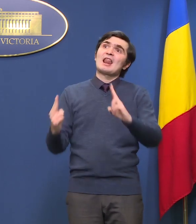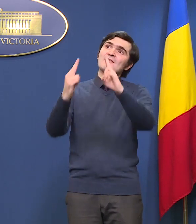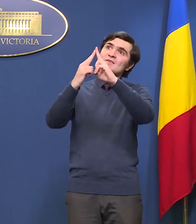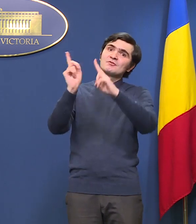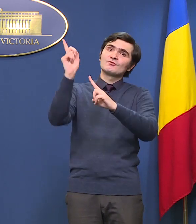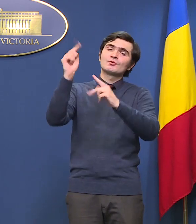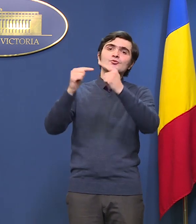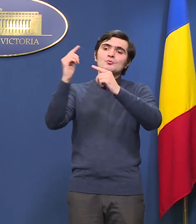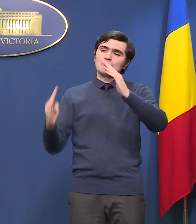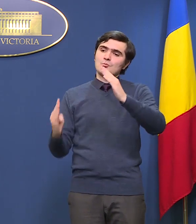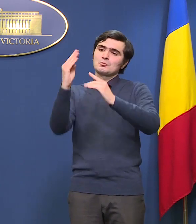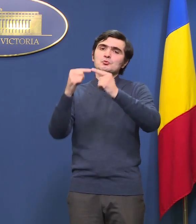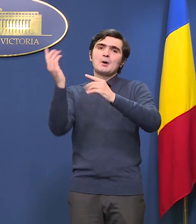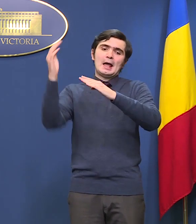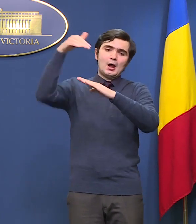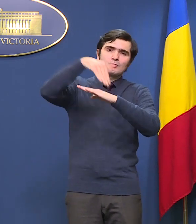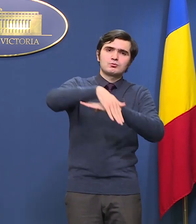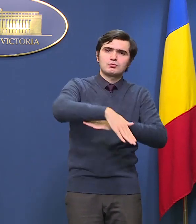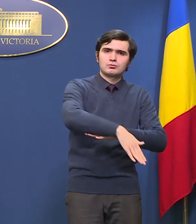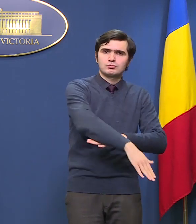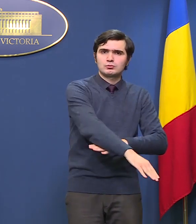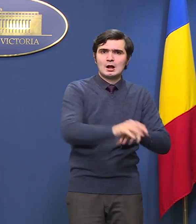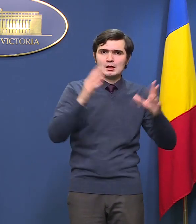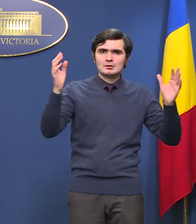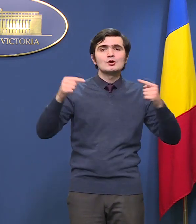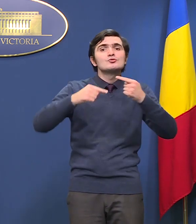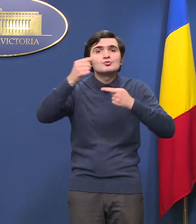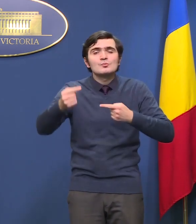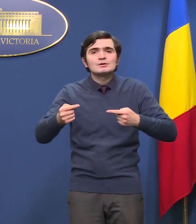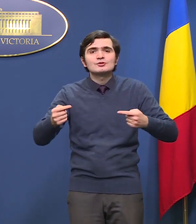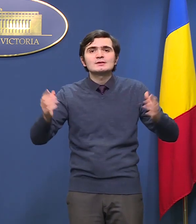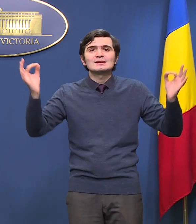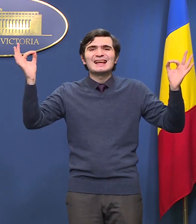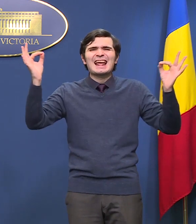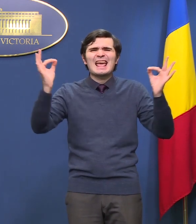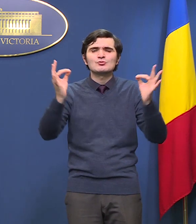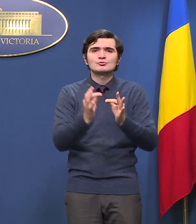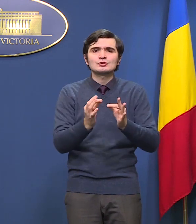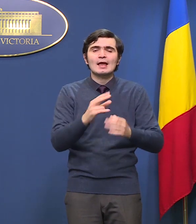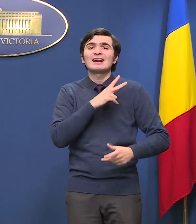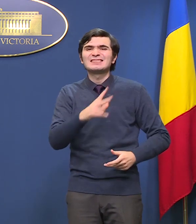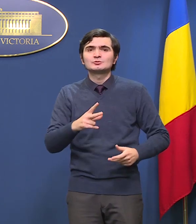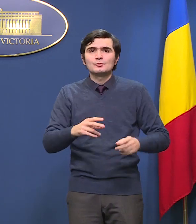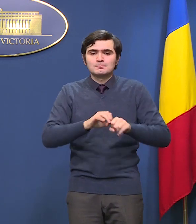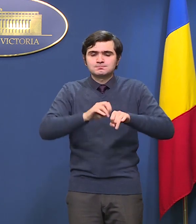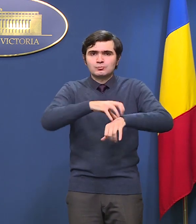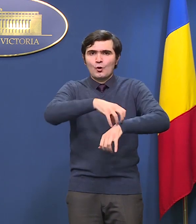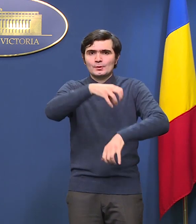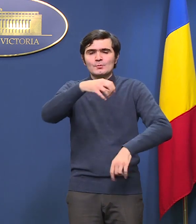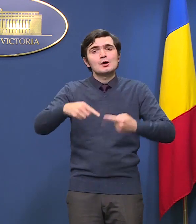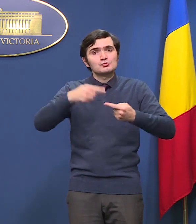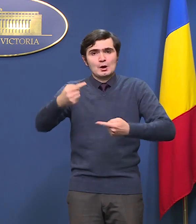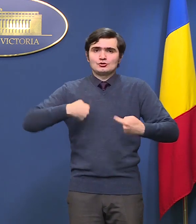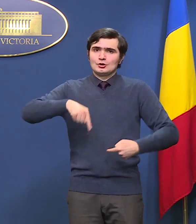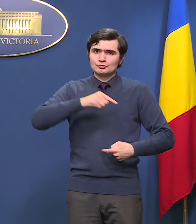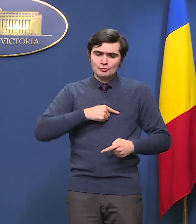este într-o descreștere. Imediat ce se va reduce semnificativ riscul contaminării, evident că în mod gradual